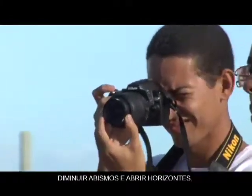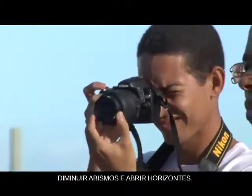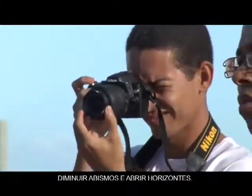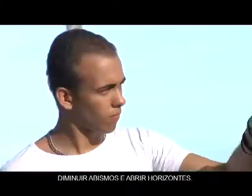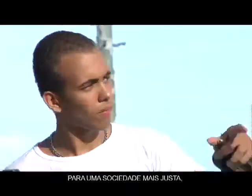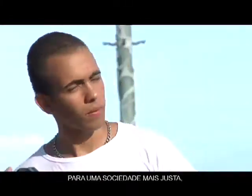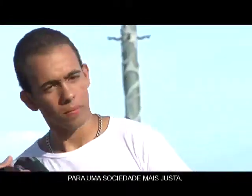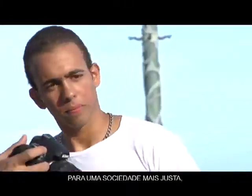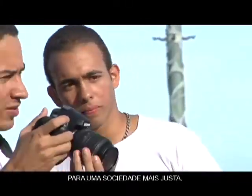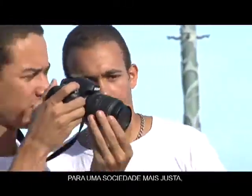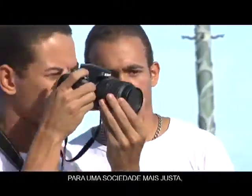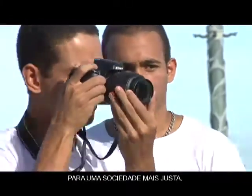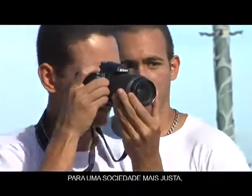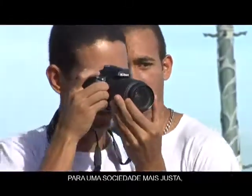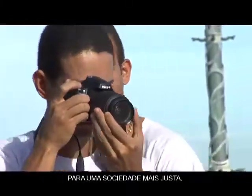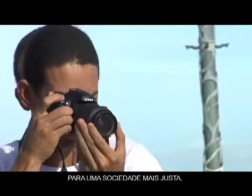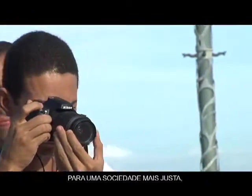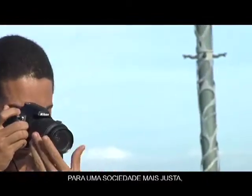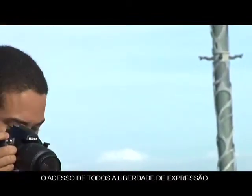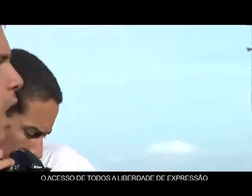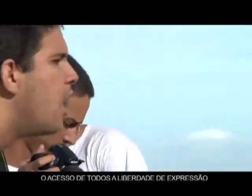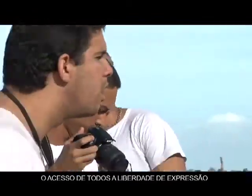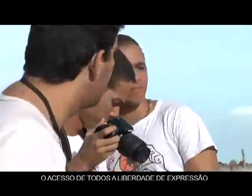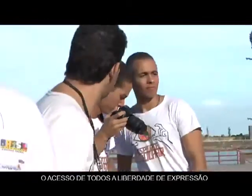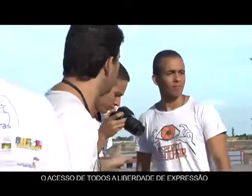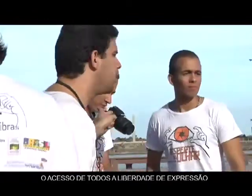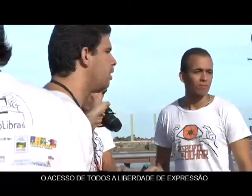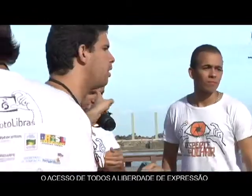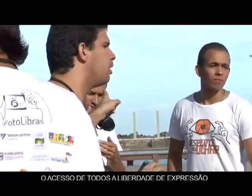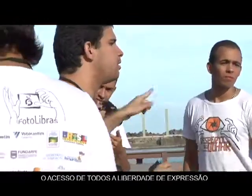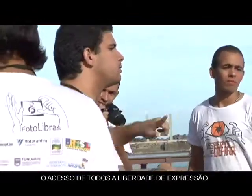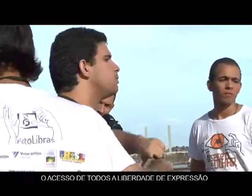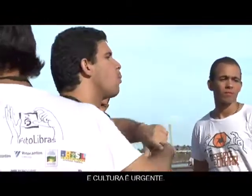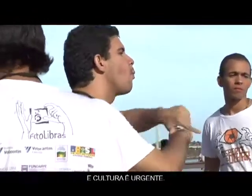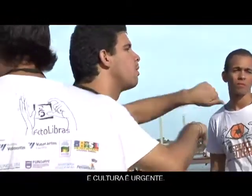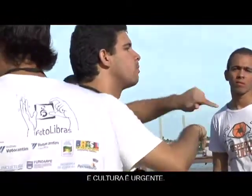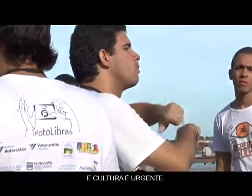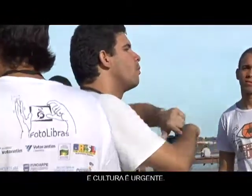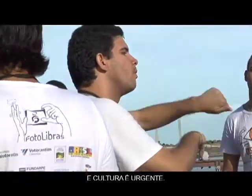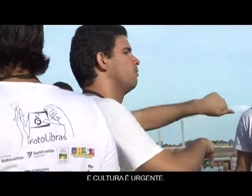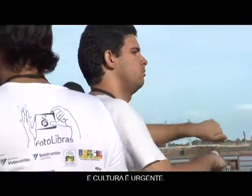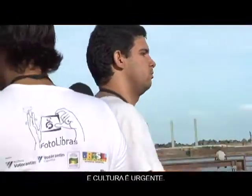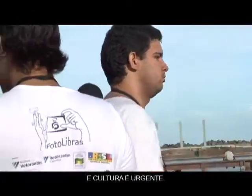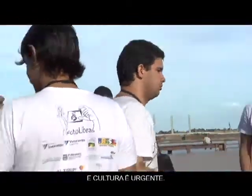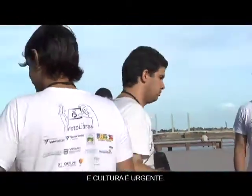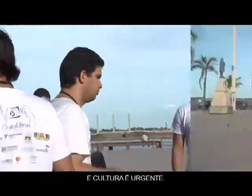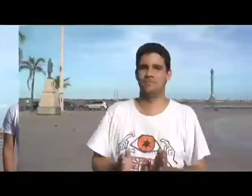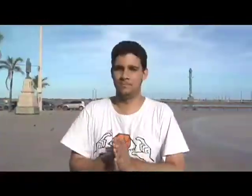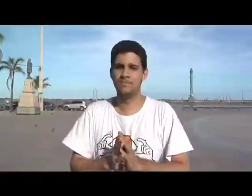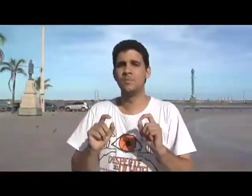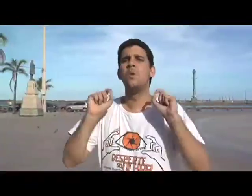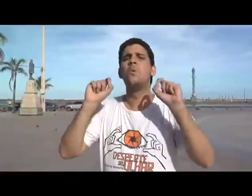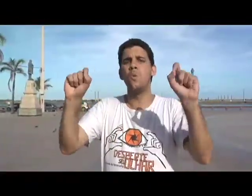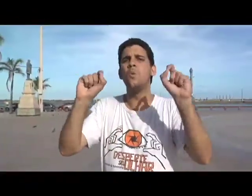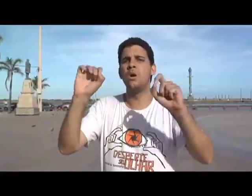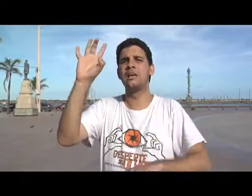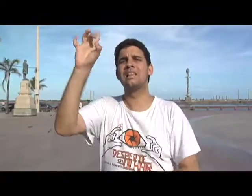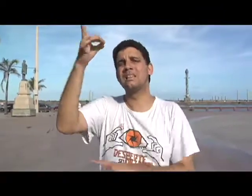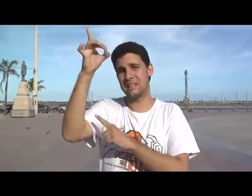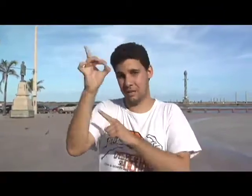horizontes. Para uma sociedade mais justa, o acesso de todos à liberdade de expressão e cultura é urgente. Há muitas barreiras para as pessoas